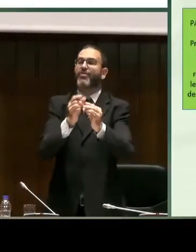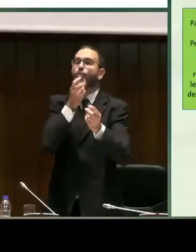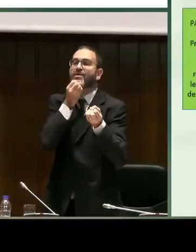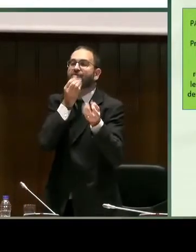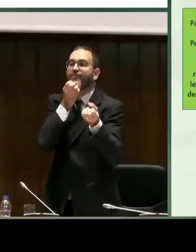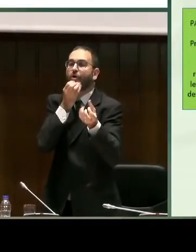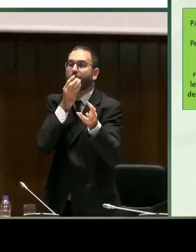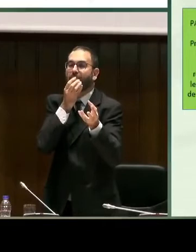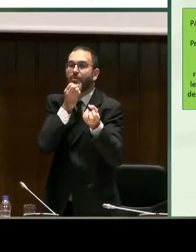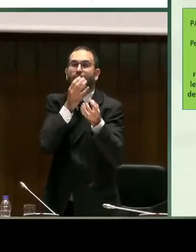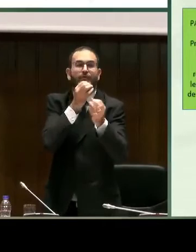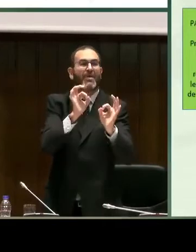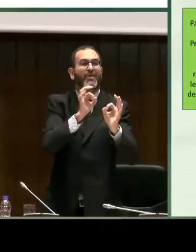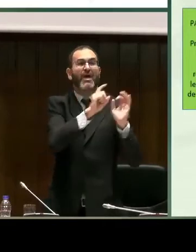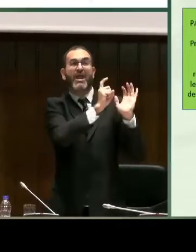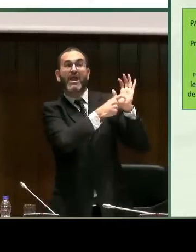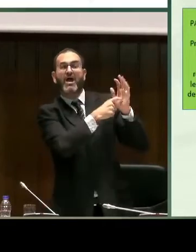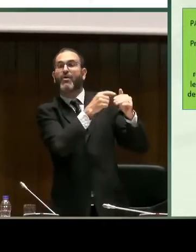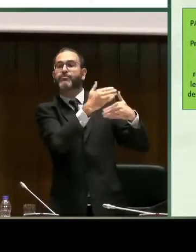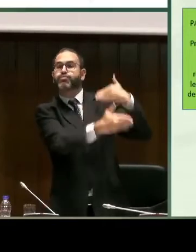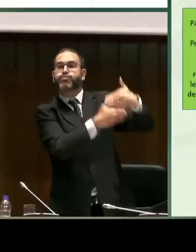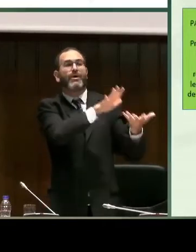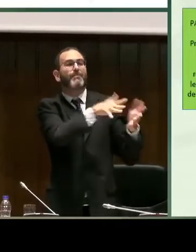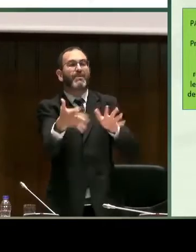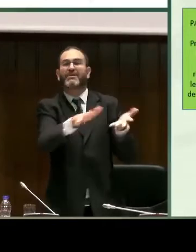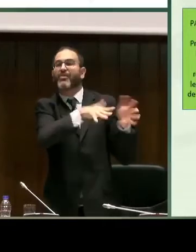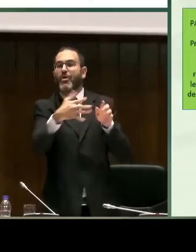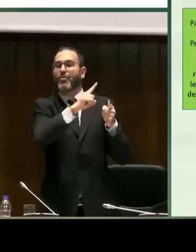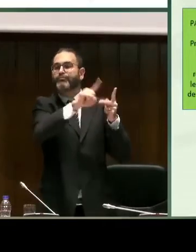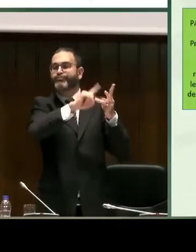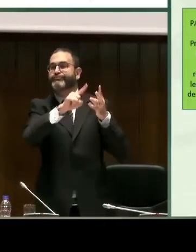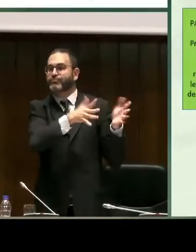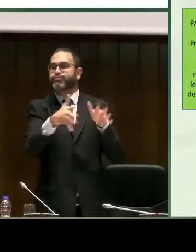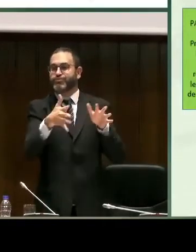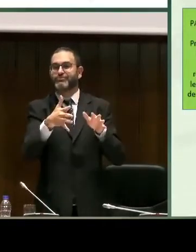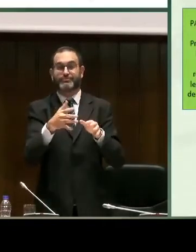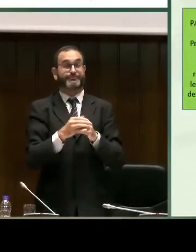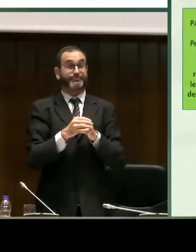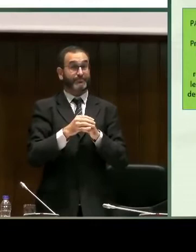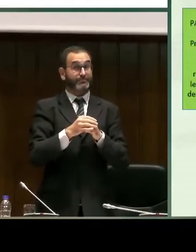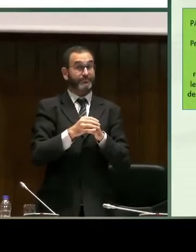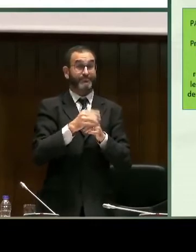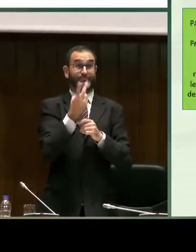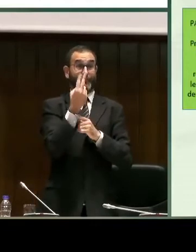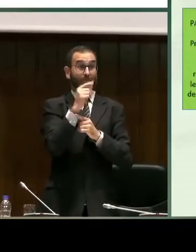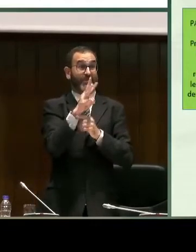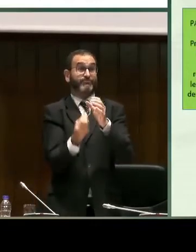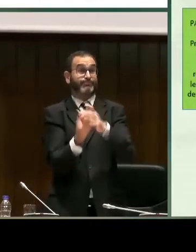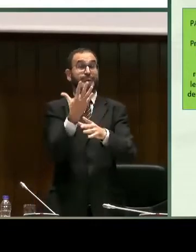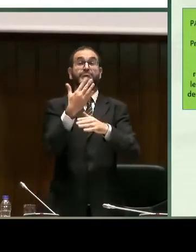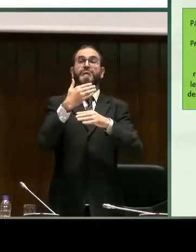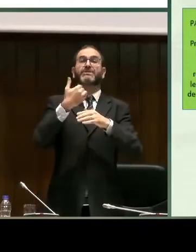Esta comisión ha de reunirse menos una vez al año y elaborar un informe sobre la implementación